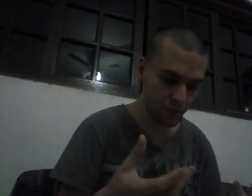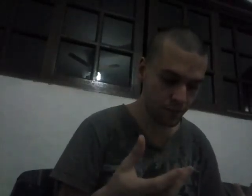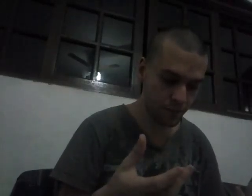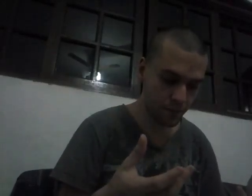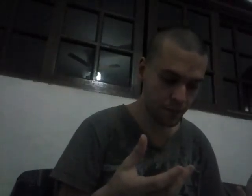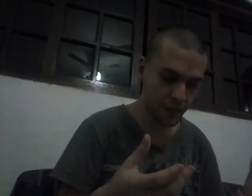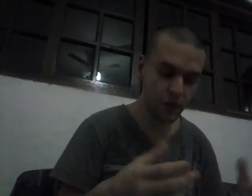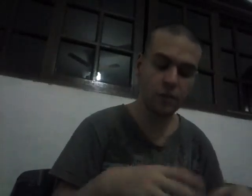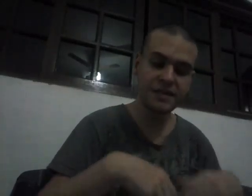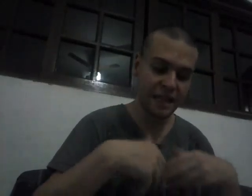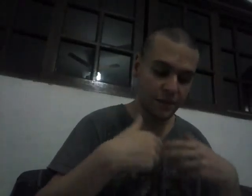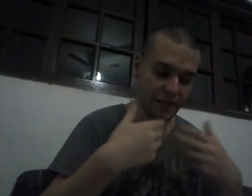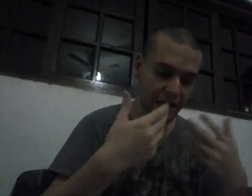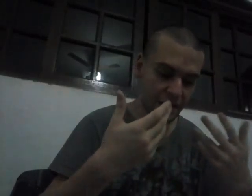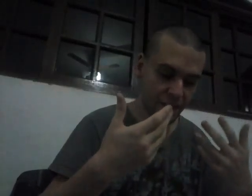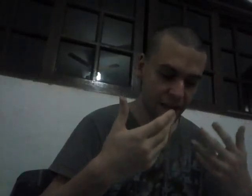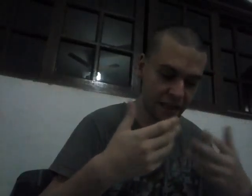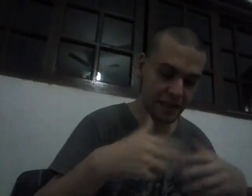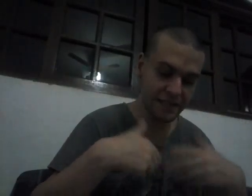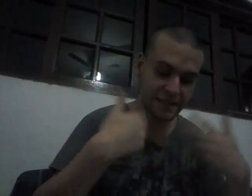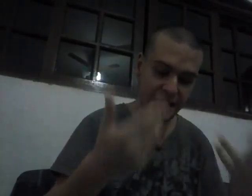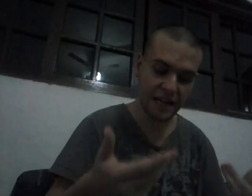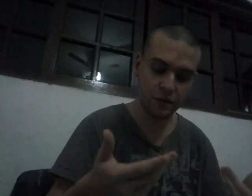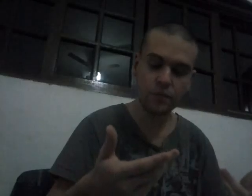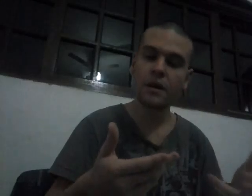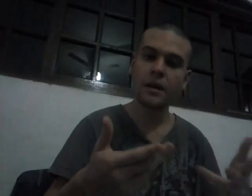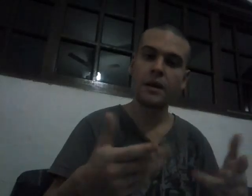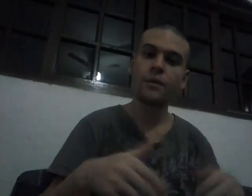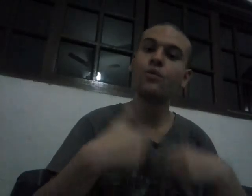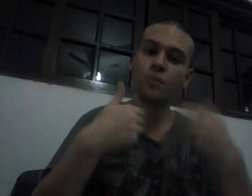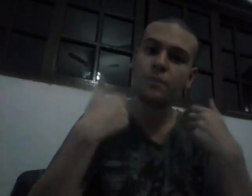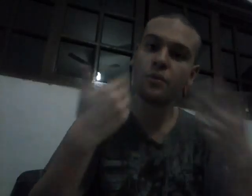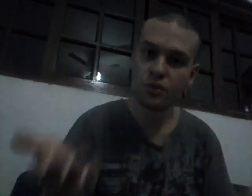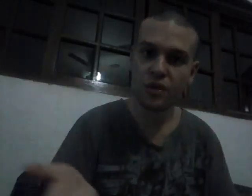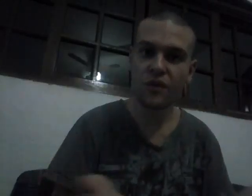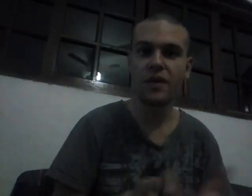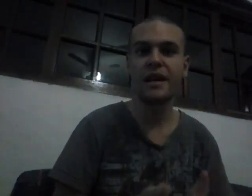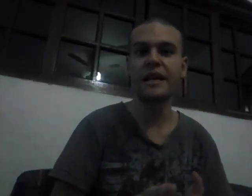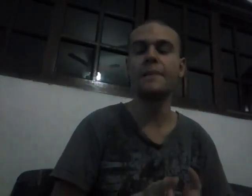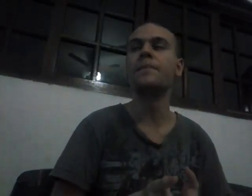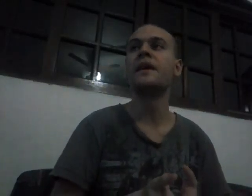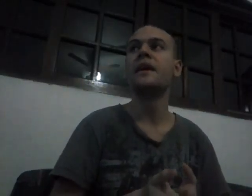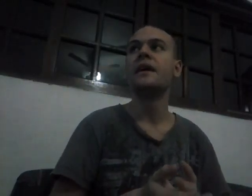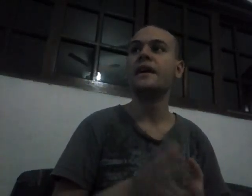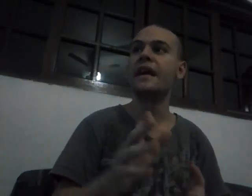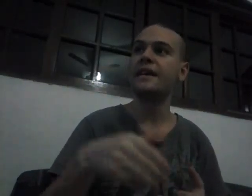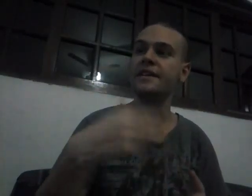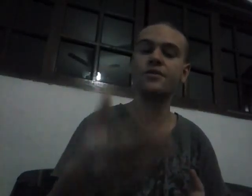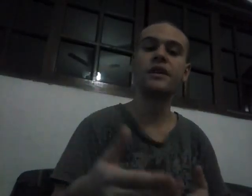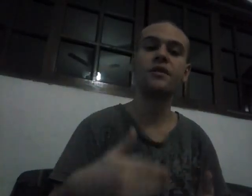e lançaram para o mundo afora aí. E é nisso que